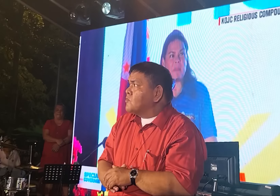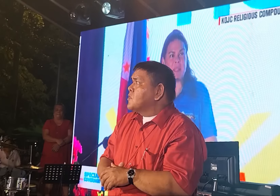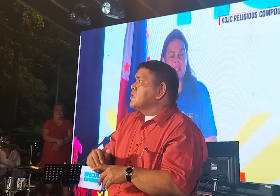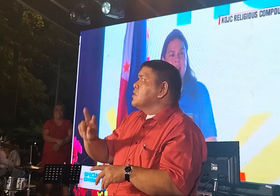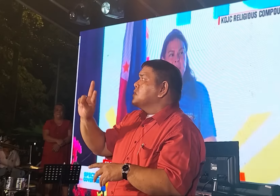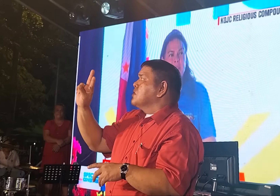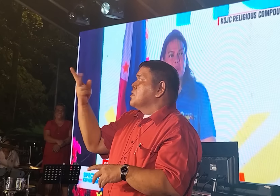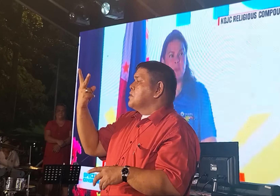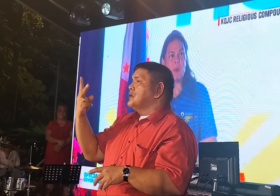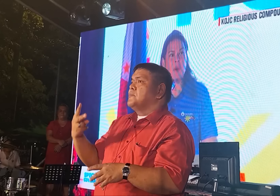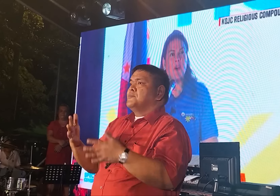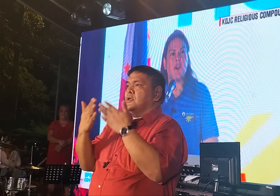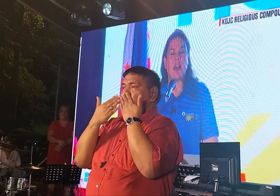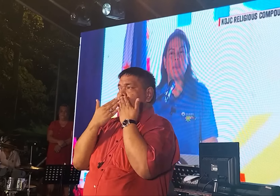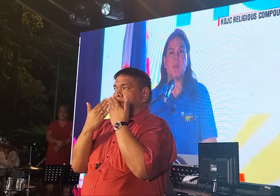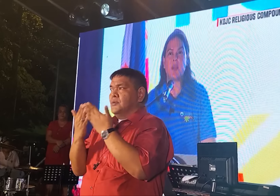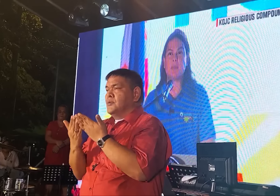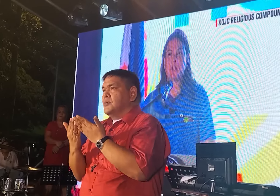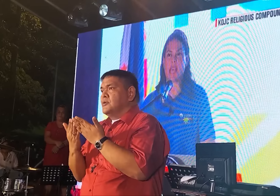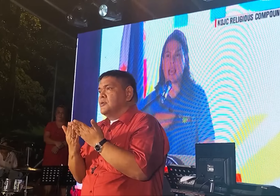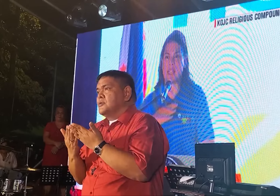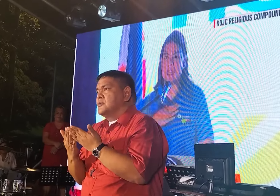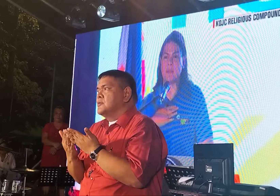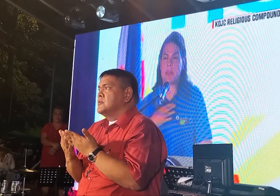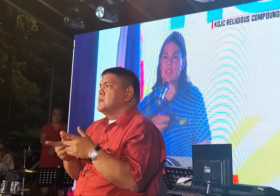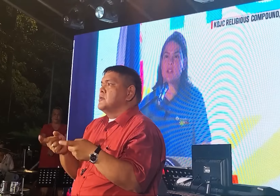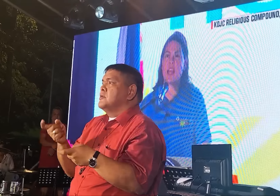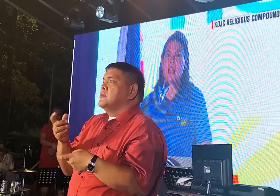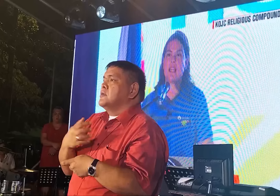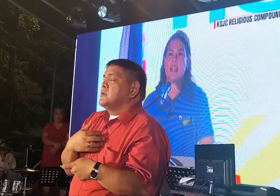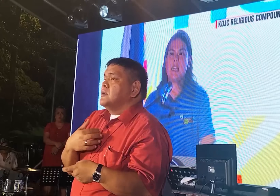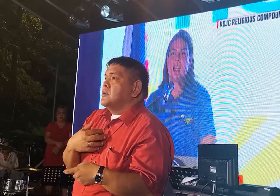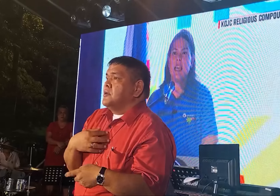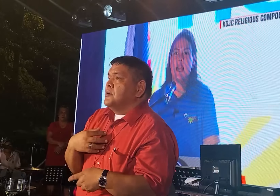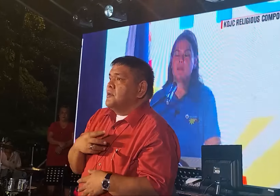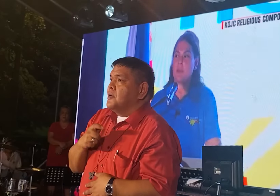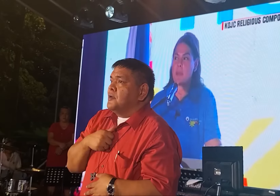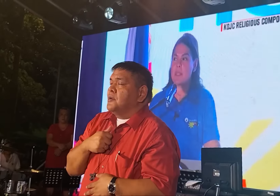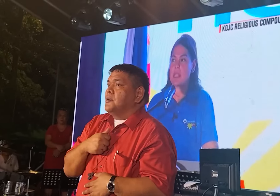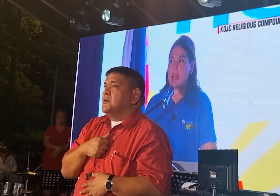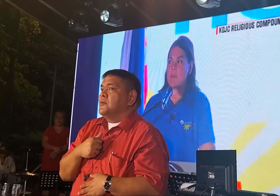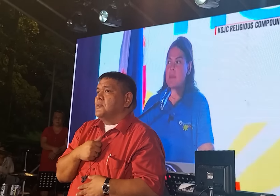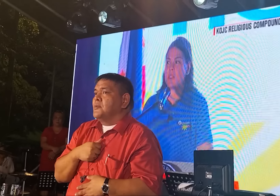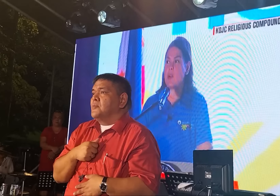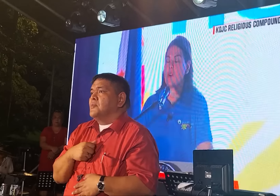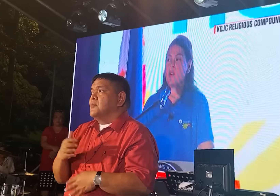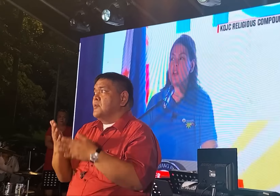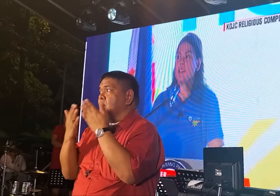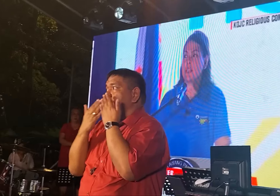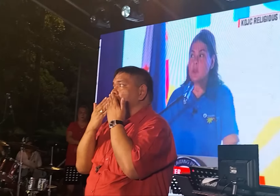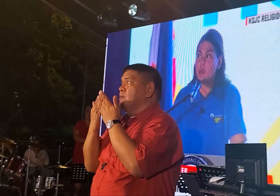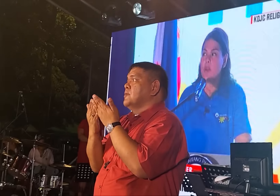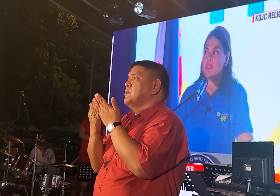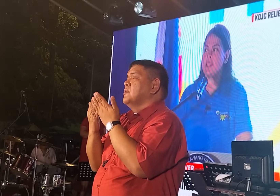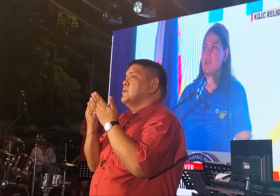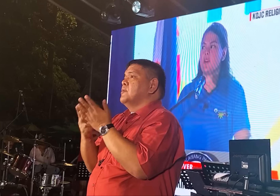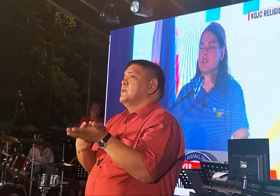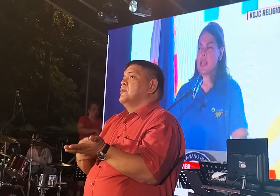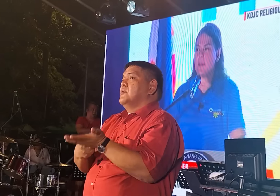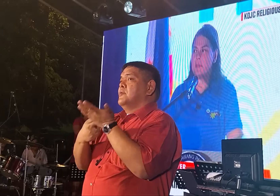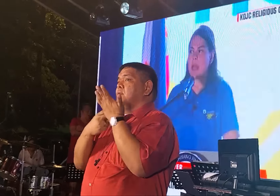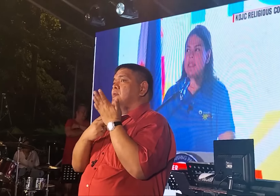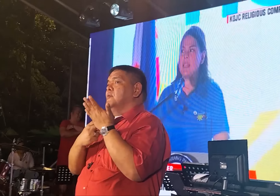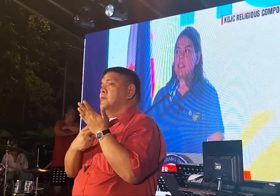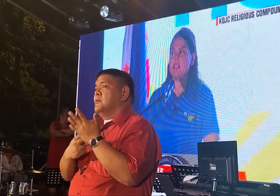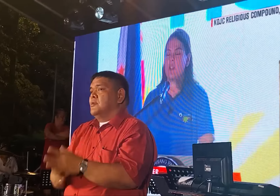Pangalawang pagpapasalamat ko po ay mula po sa akin personal. Ang pagpapasalamat ko sa tulong